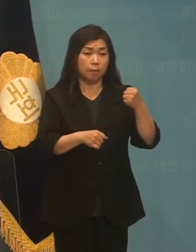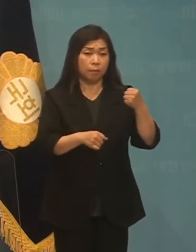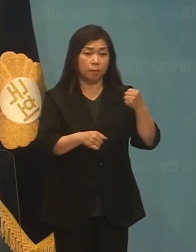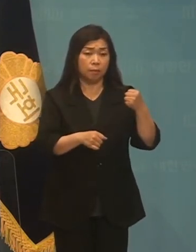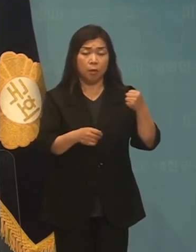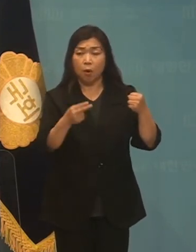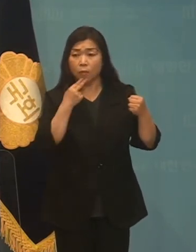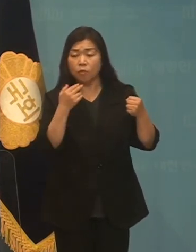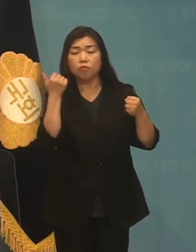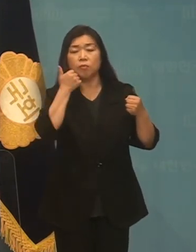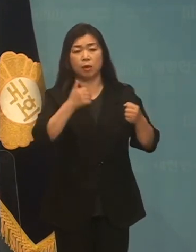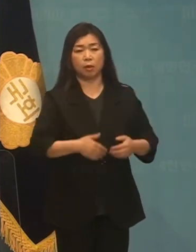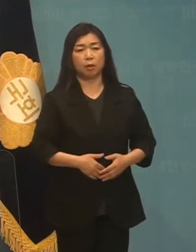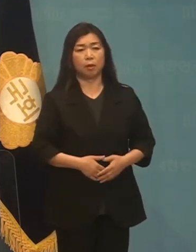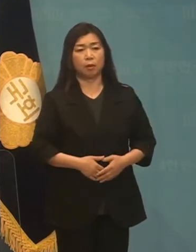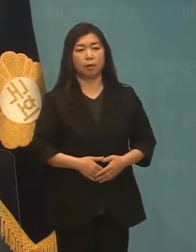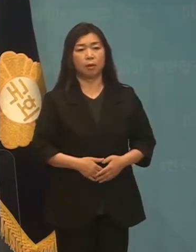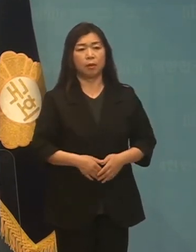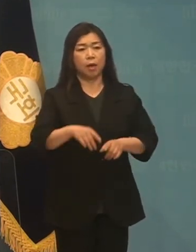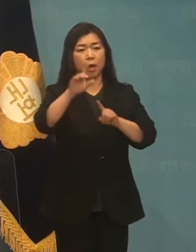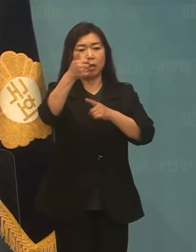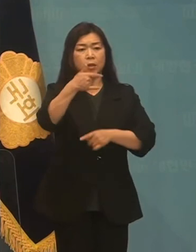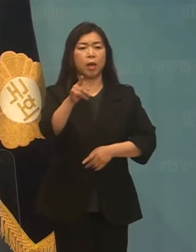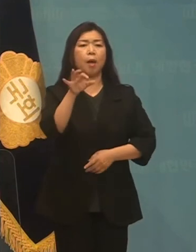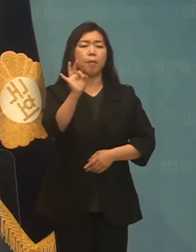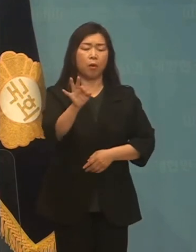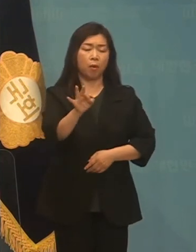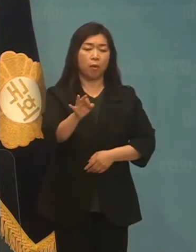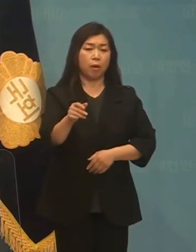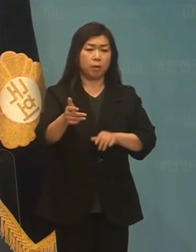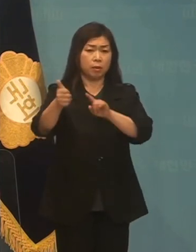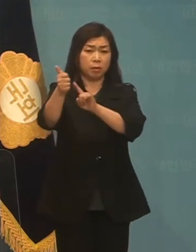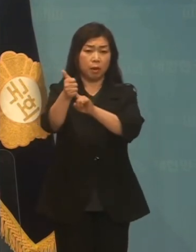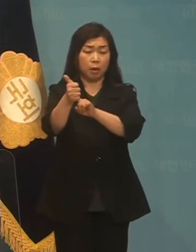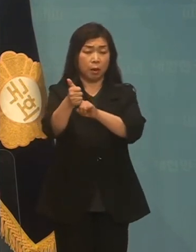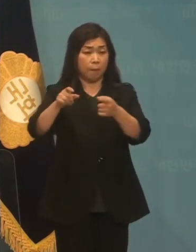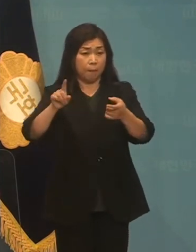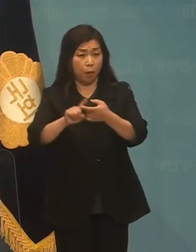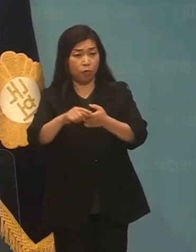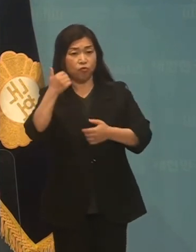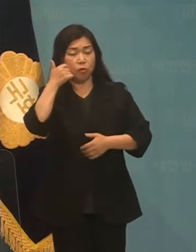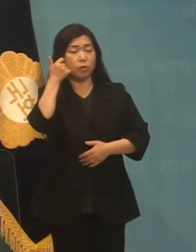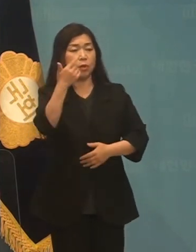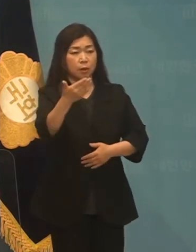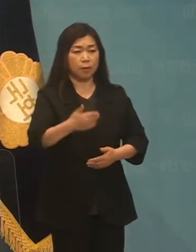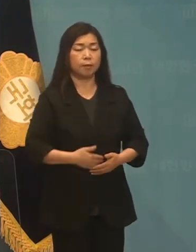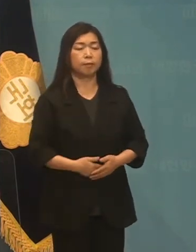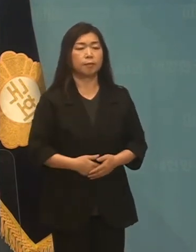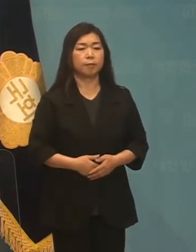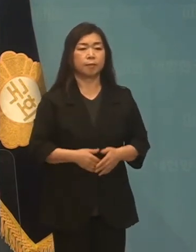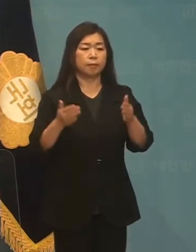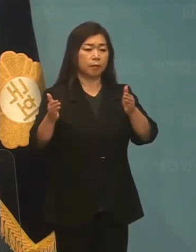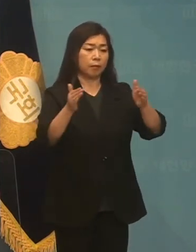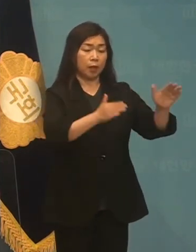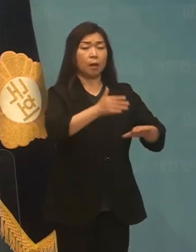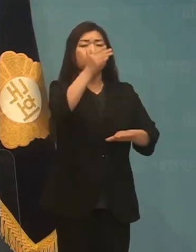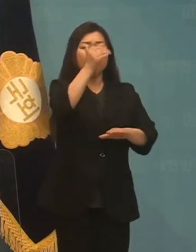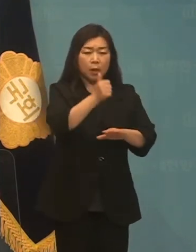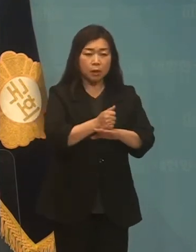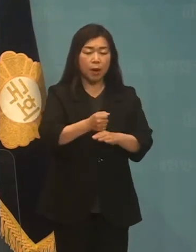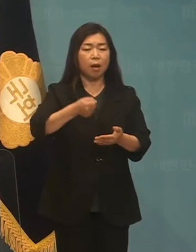아닙니까? 누가 이재명 지사의 사람입니까? 마지막